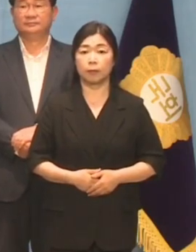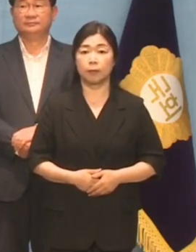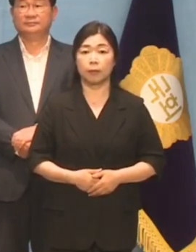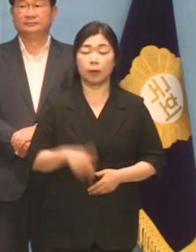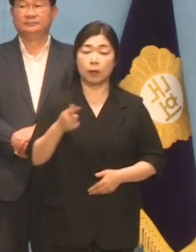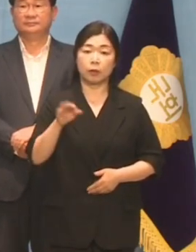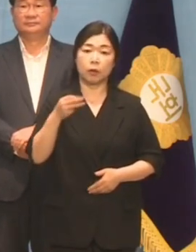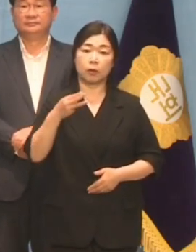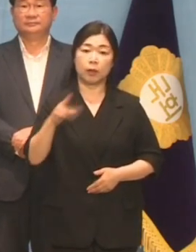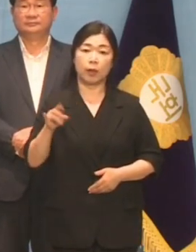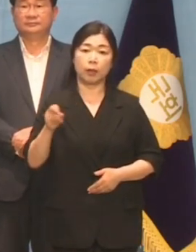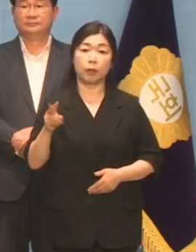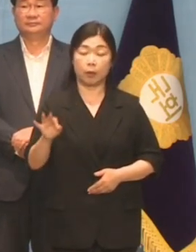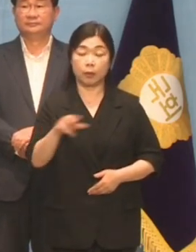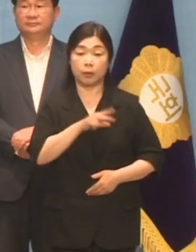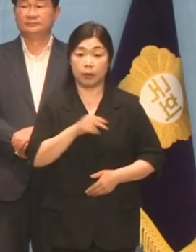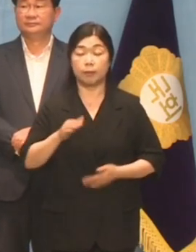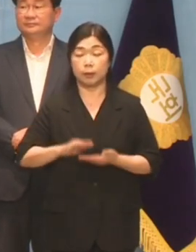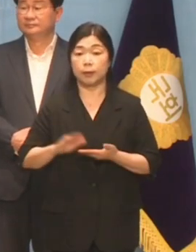그리고 정태호 의원님 모셨습니다.